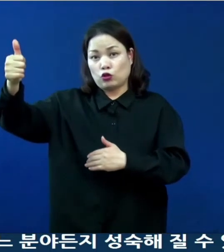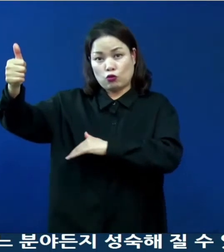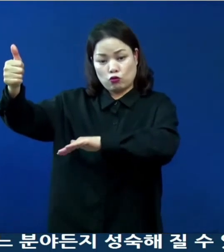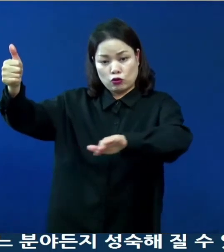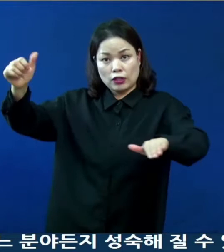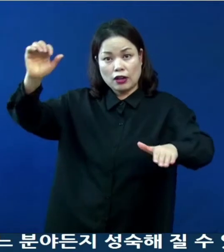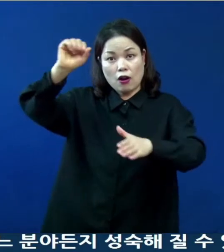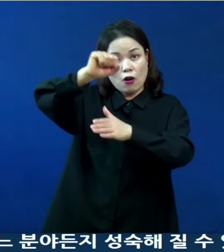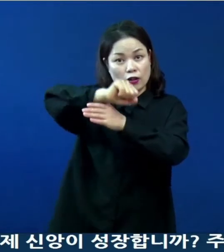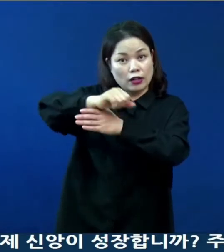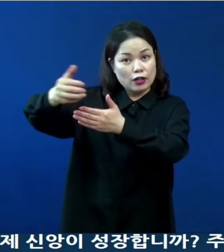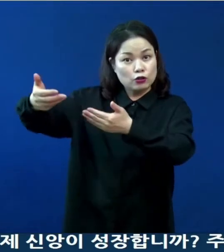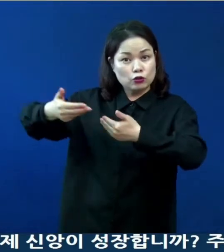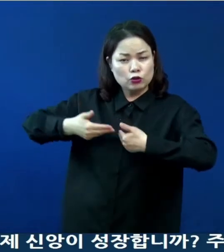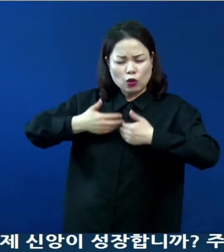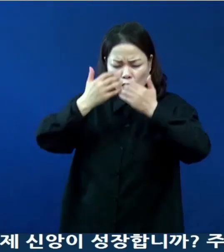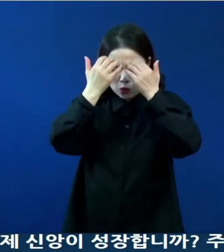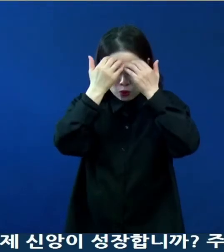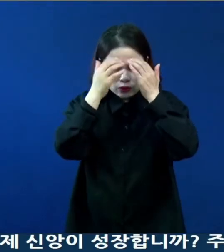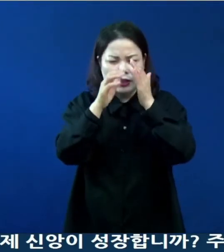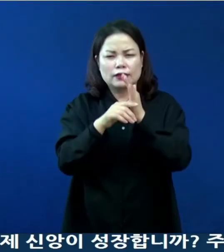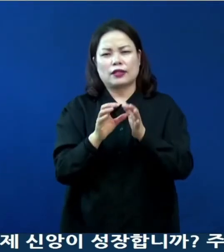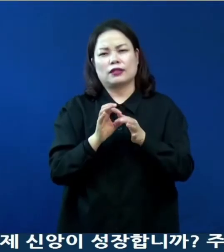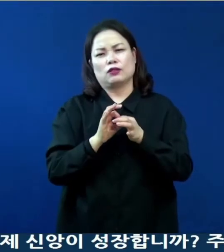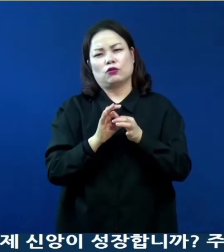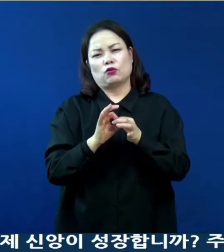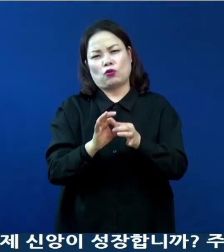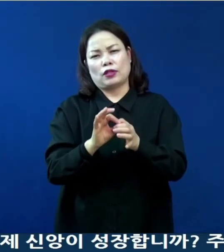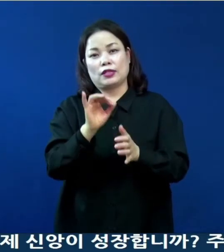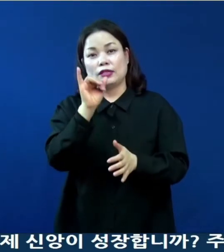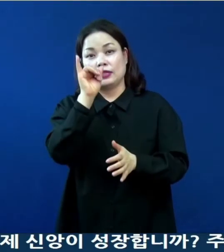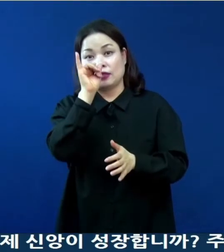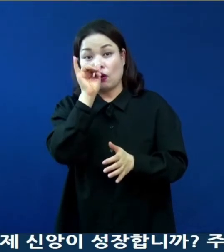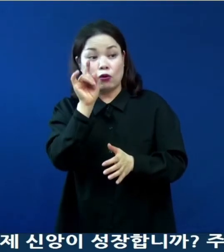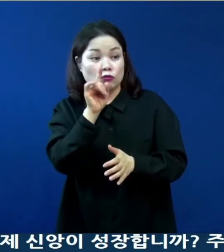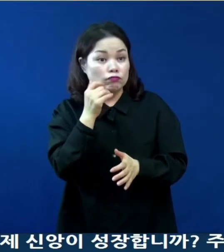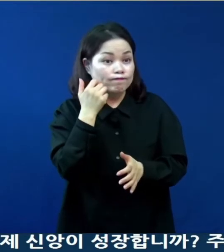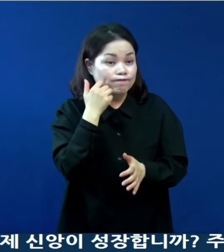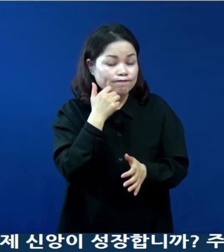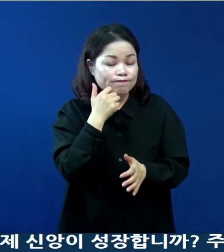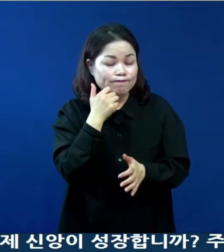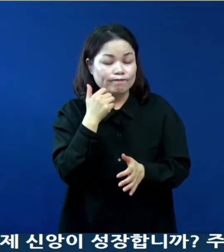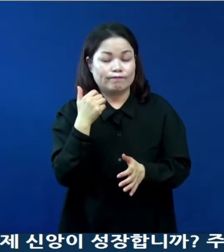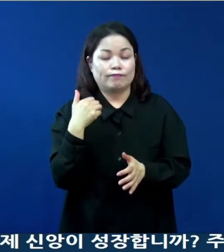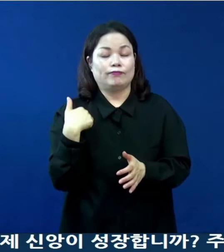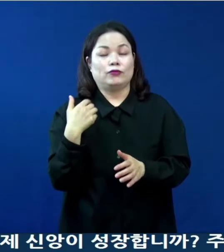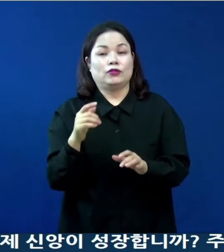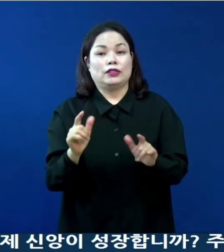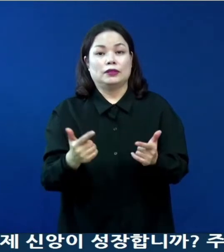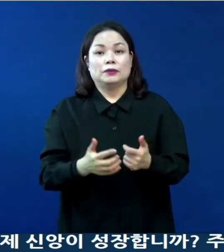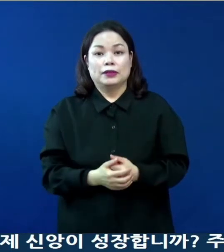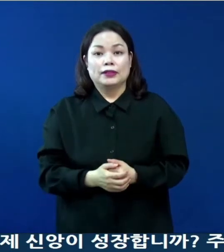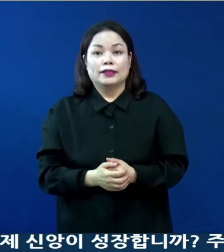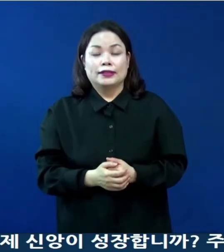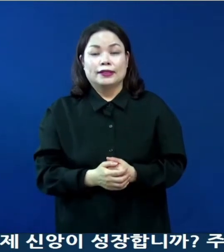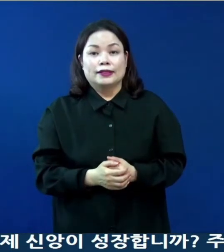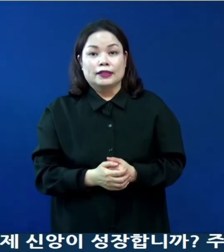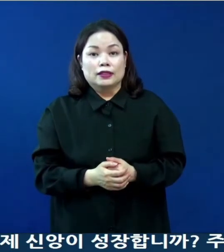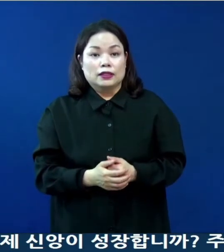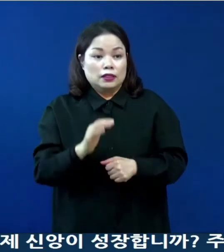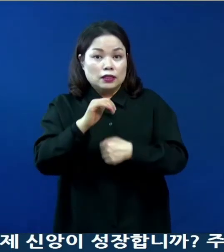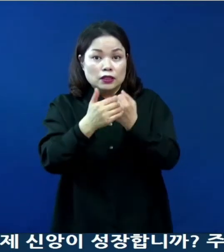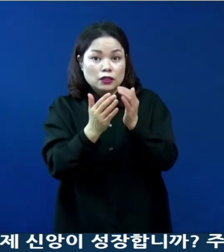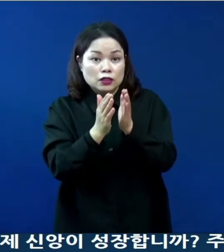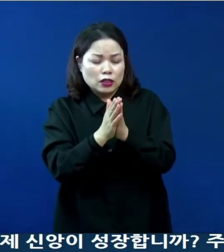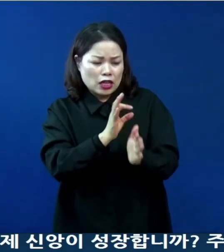우리에게 허락하시는 고난의 시간을 통해서이다라는 것을 그 어느 누구도 부인할 수가 없습니다.